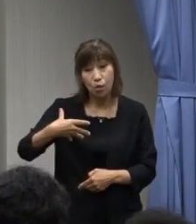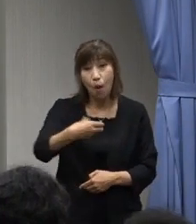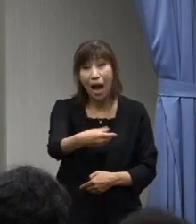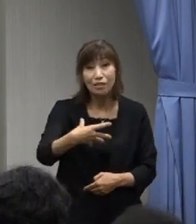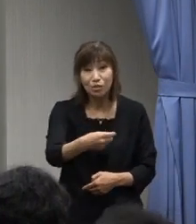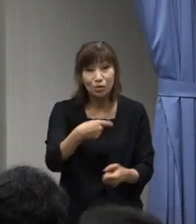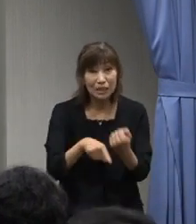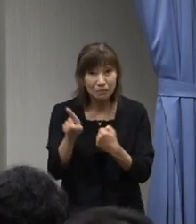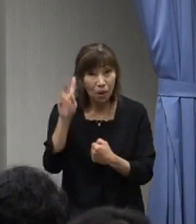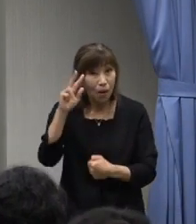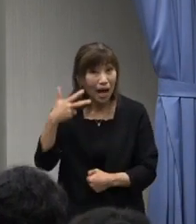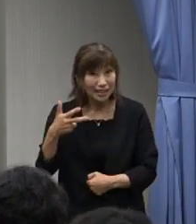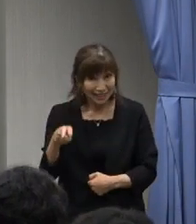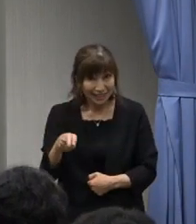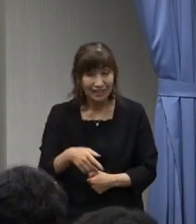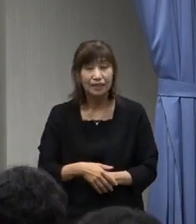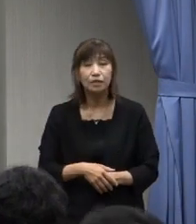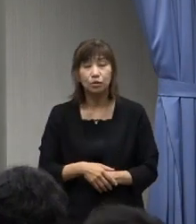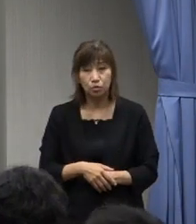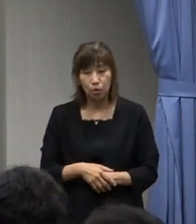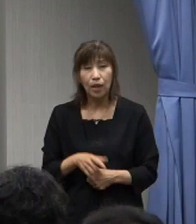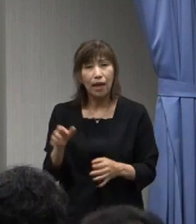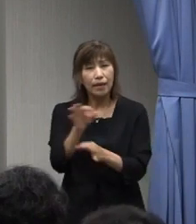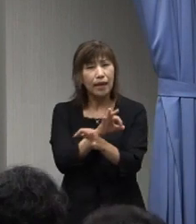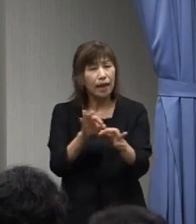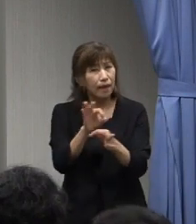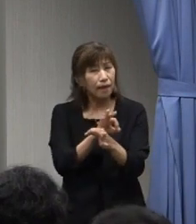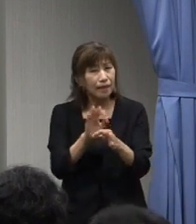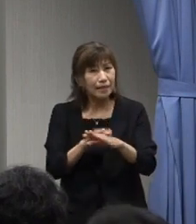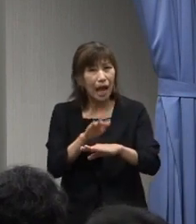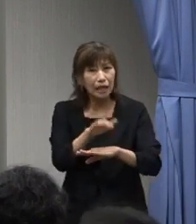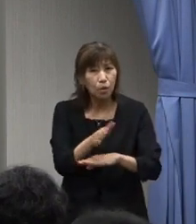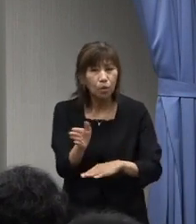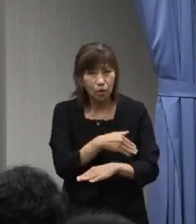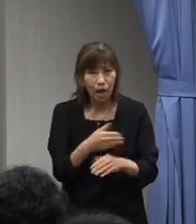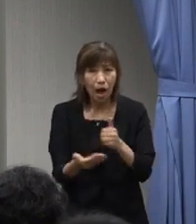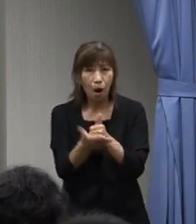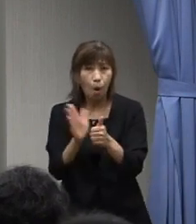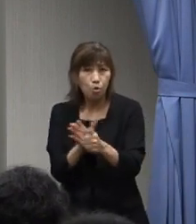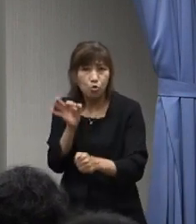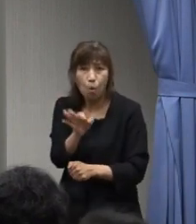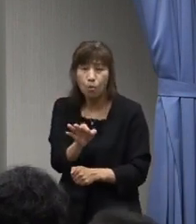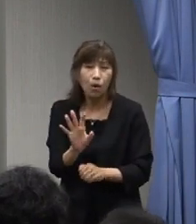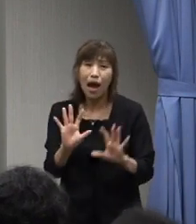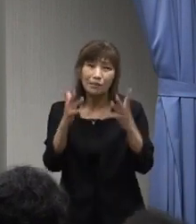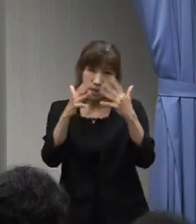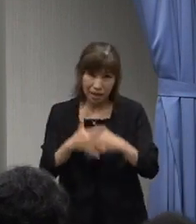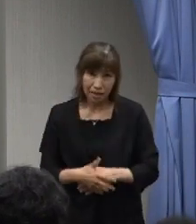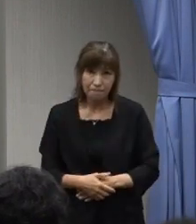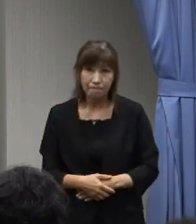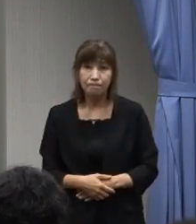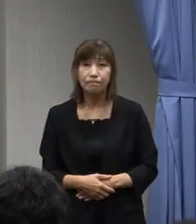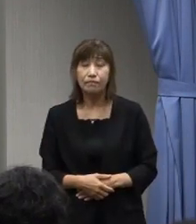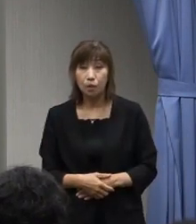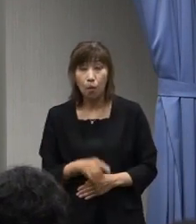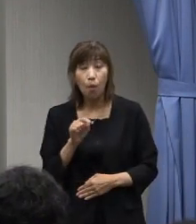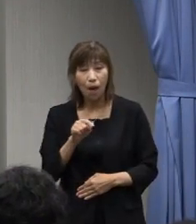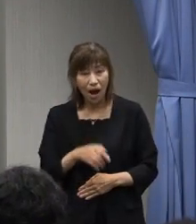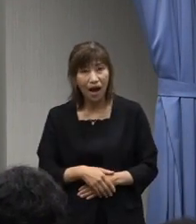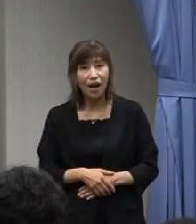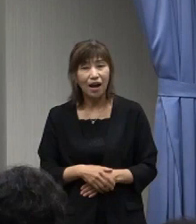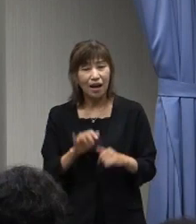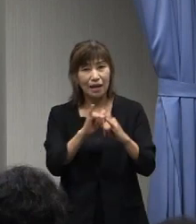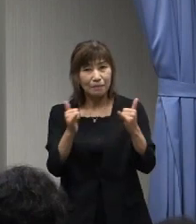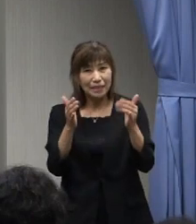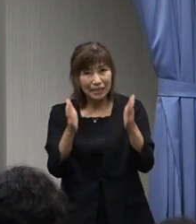接何か経営リスクに関与したり、あるいはそれを保証したりというものではありませんので、そこは当然民